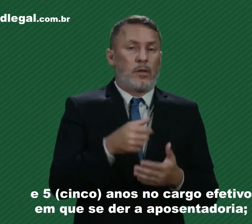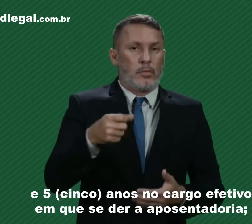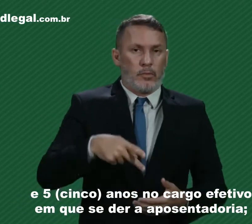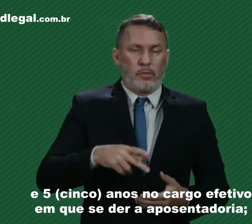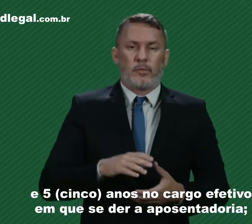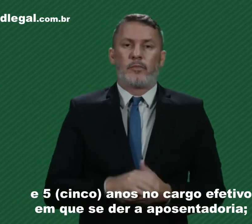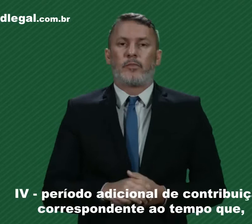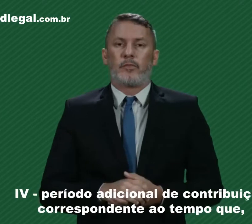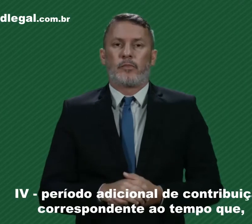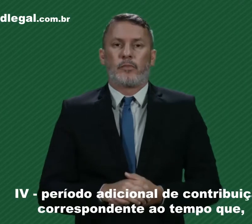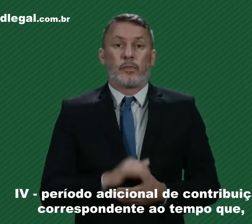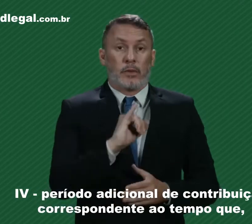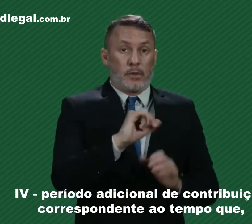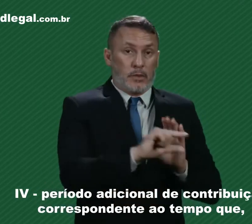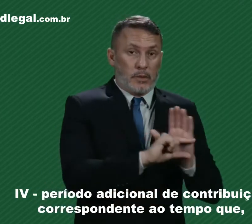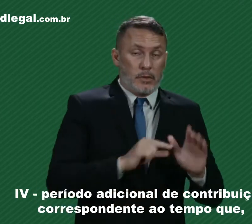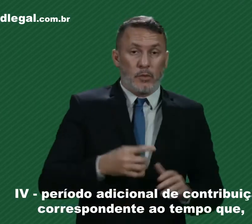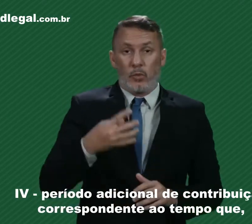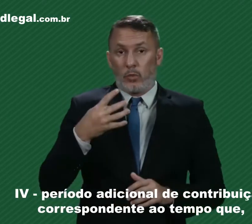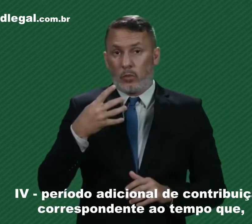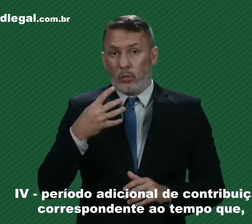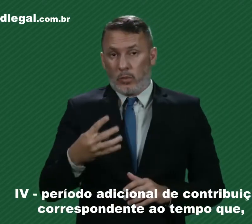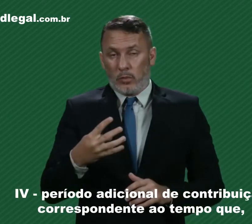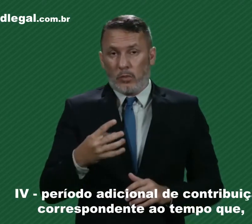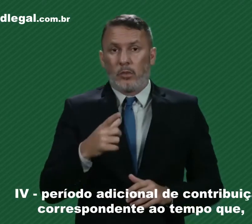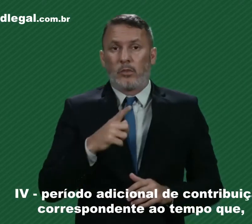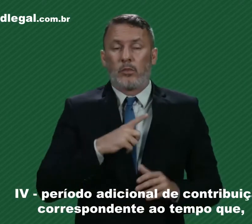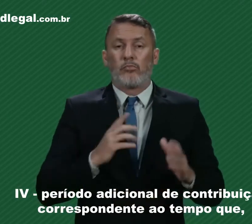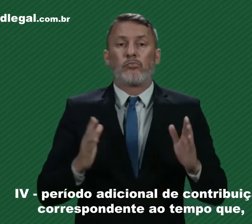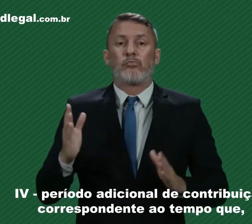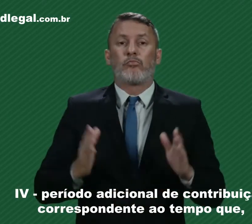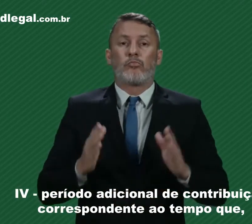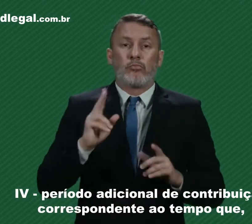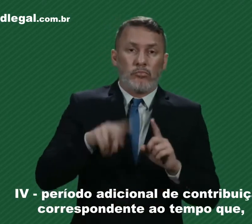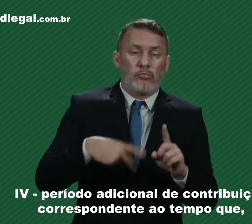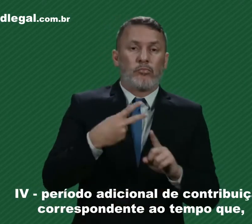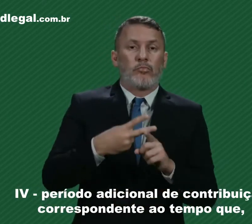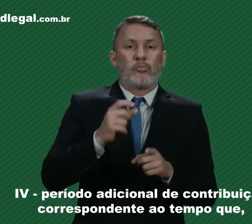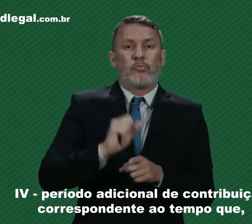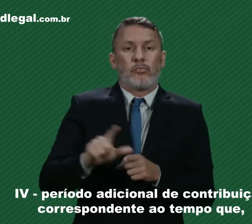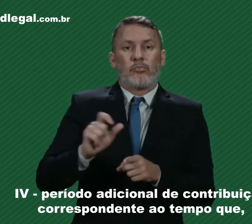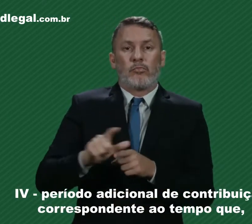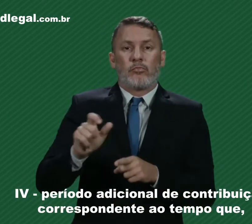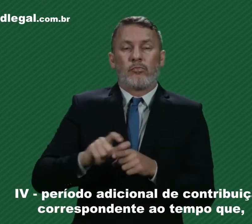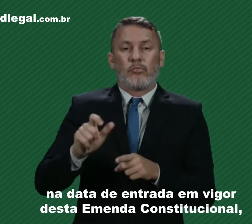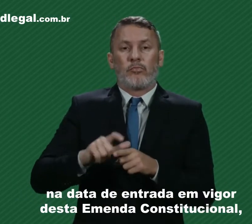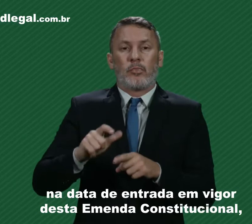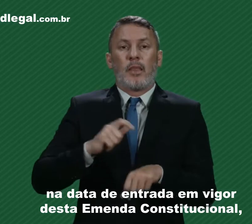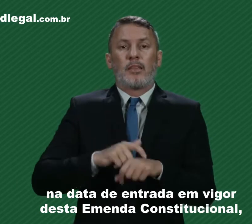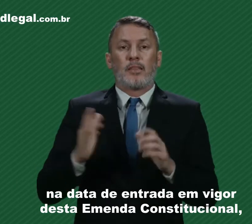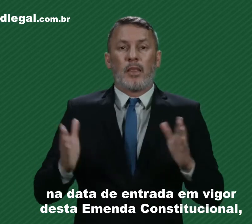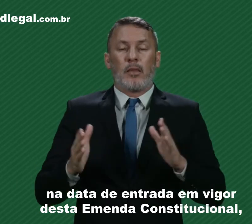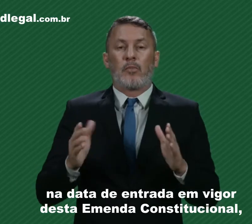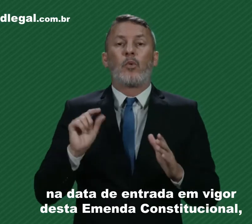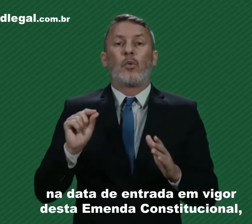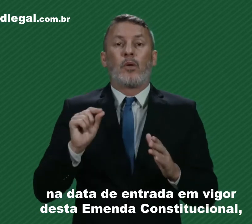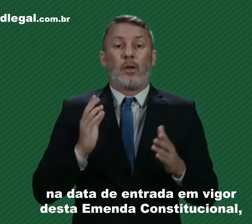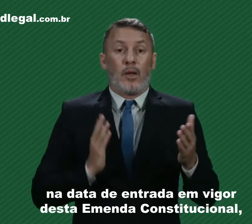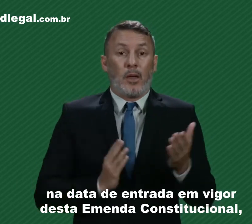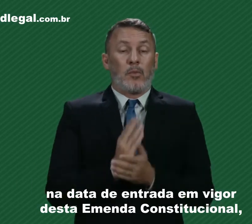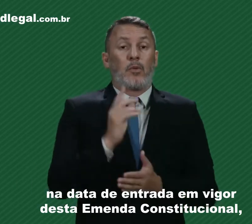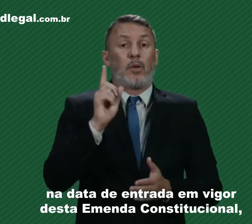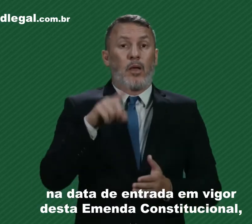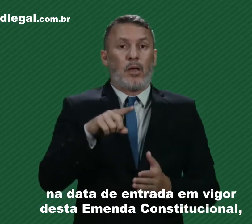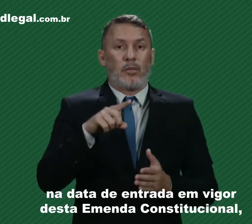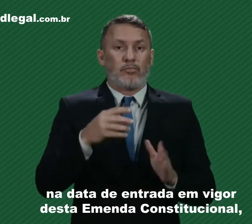a aposentadoria. Inciso 4. Período adicional de contribuição correspondente ao tempo que, na data de entrada em